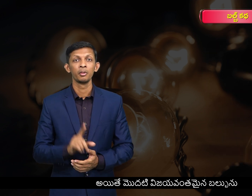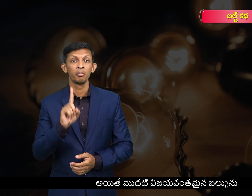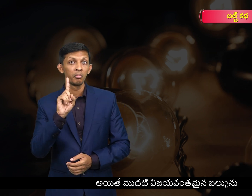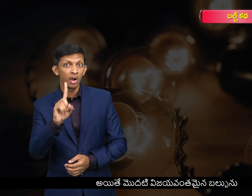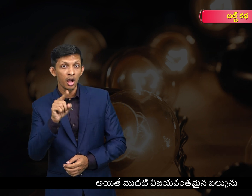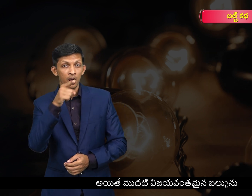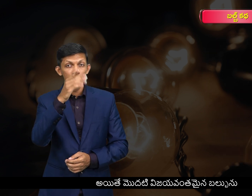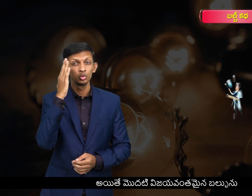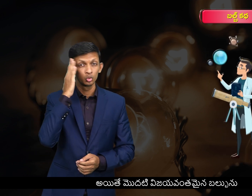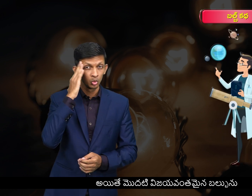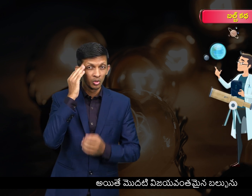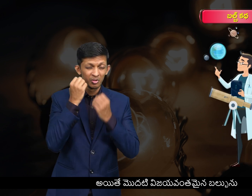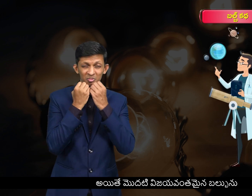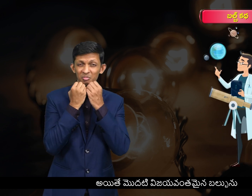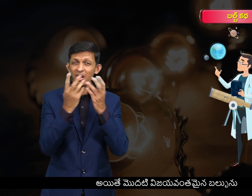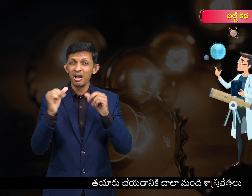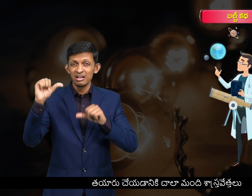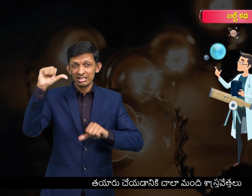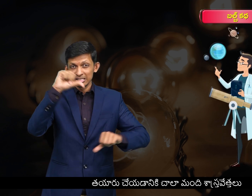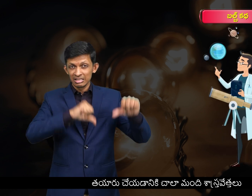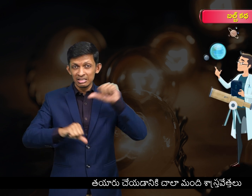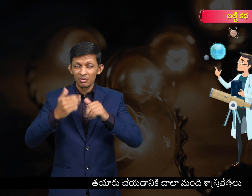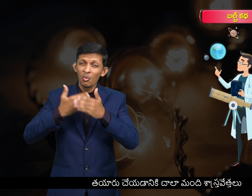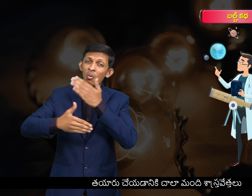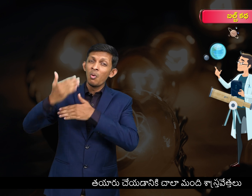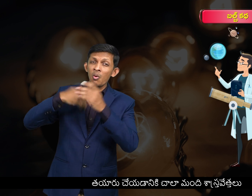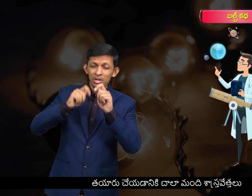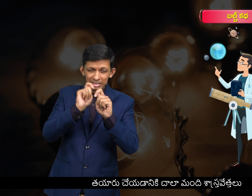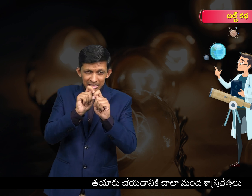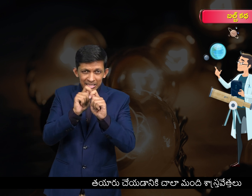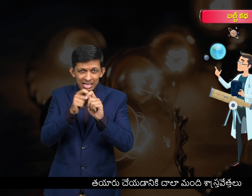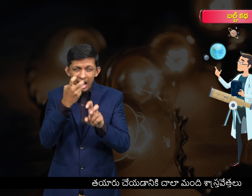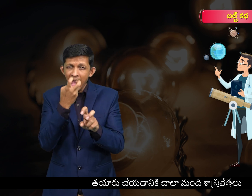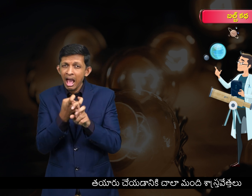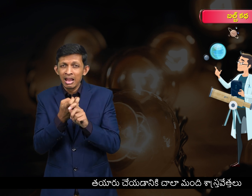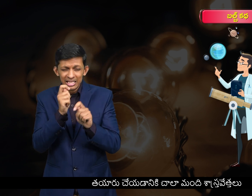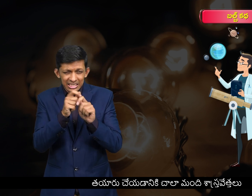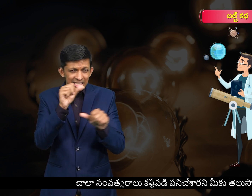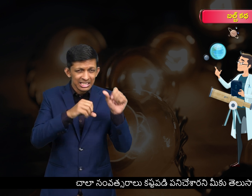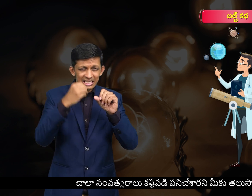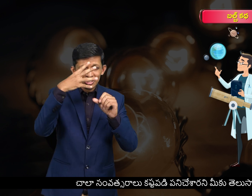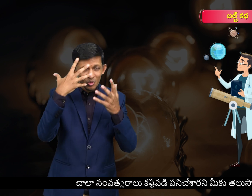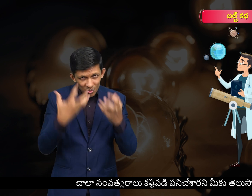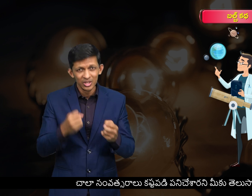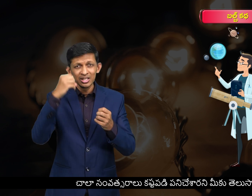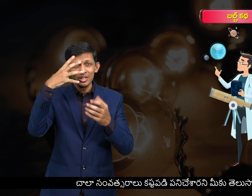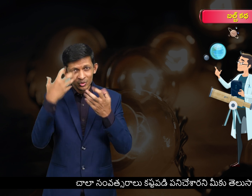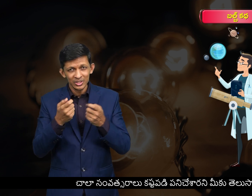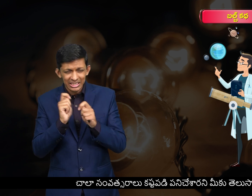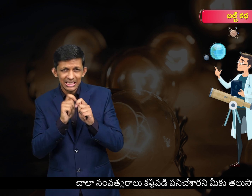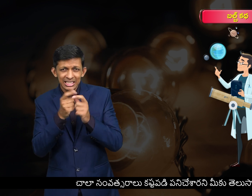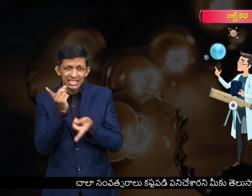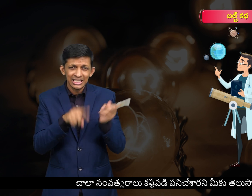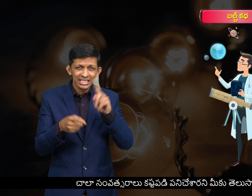అయితే మొదటి విజయవంతమైన బల్బును తయారు చేయడానికి చాలామంది శాస్త్రవేత్తలు చాలా సంవత్సరాలు